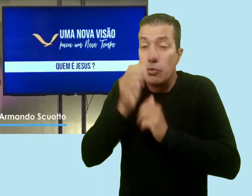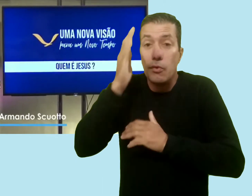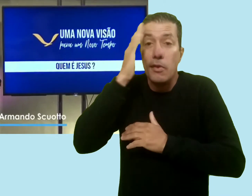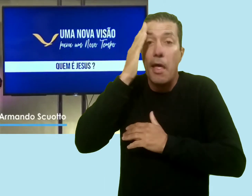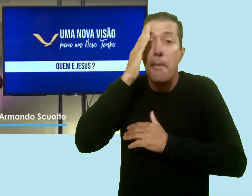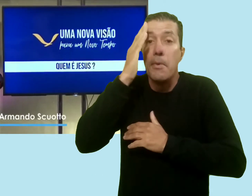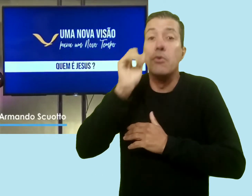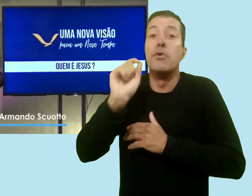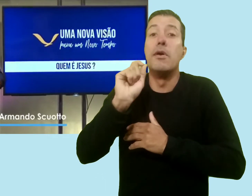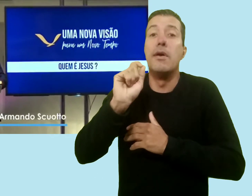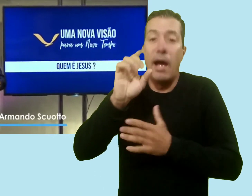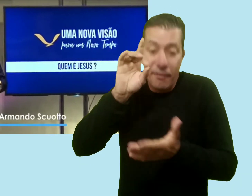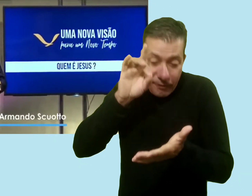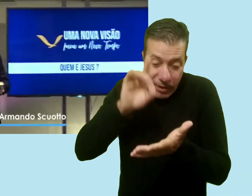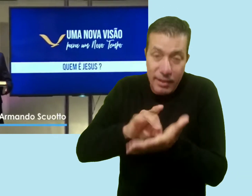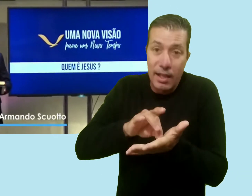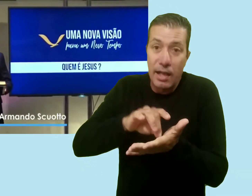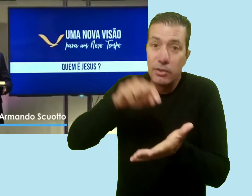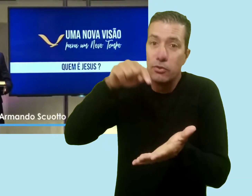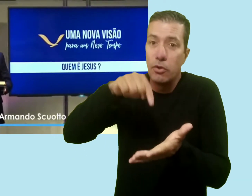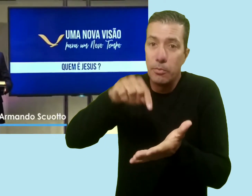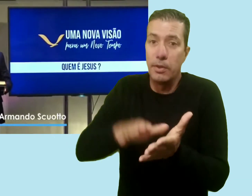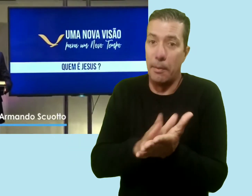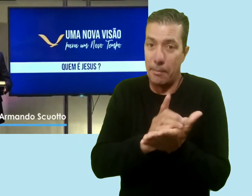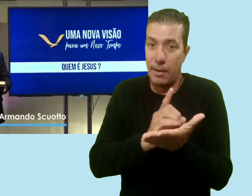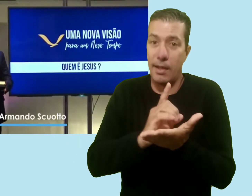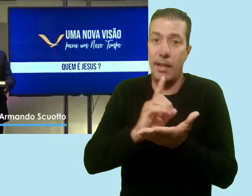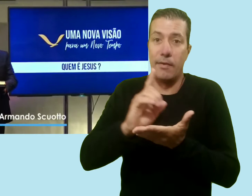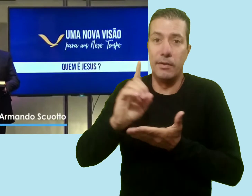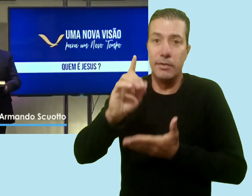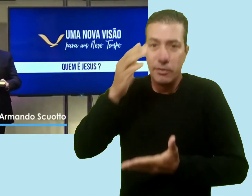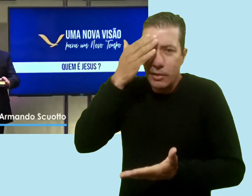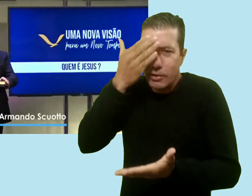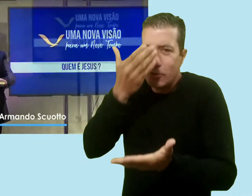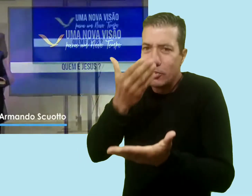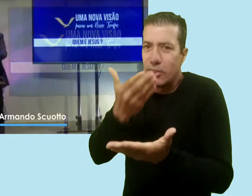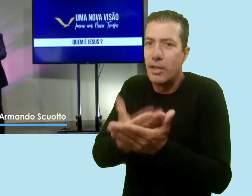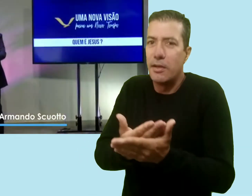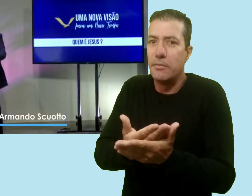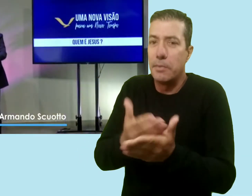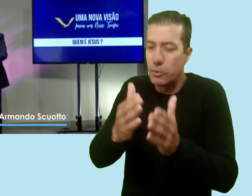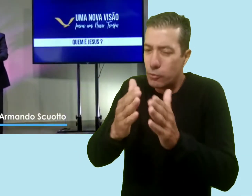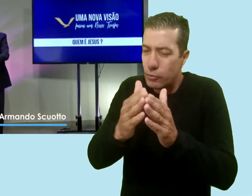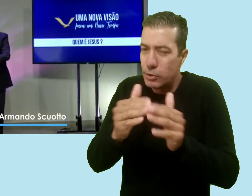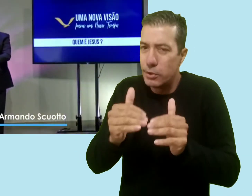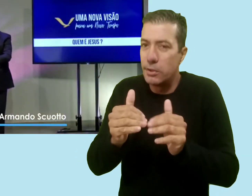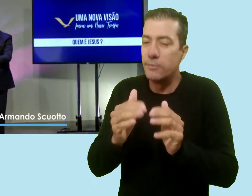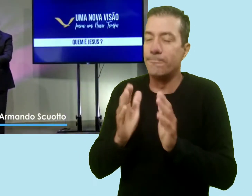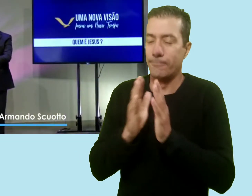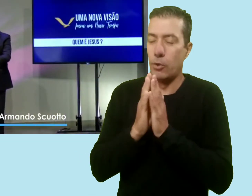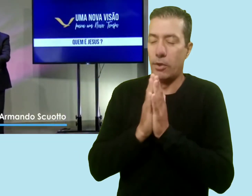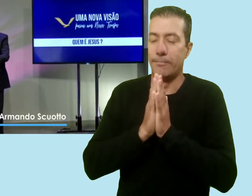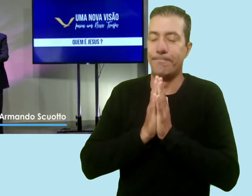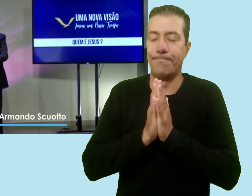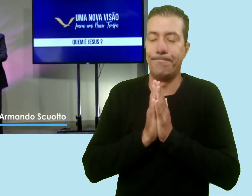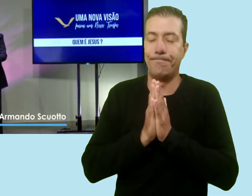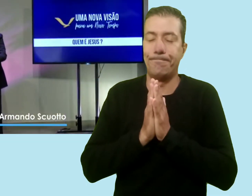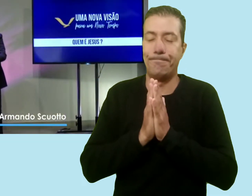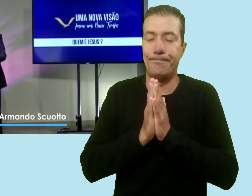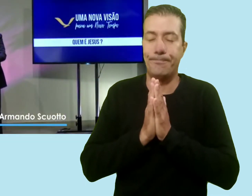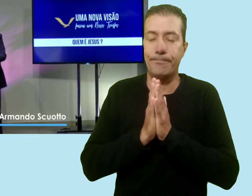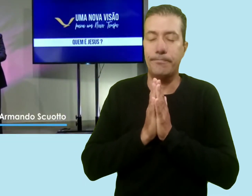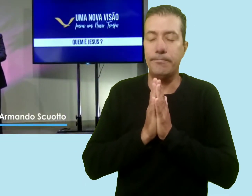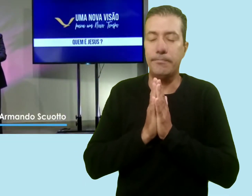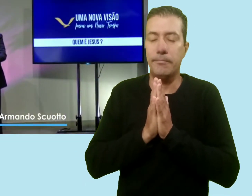juntos, buscando saber a verdade sobre este livro aqui. E se nós cremos que esse livro é o livro de Deus, eu peço licença para fazer uma pequena oração.